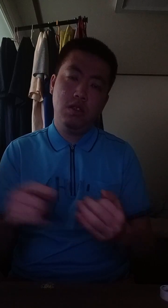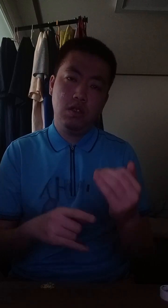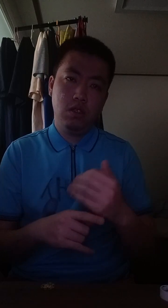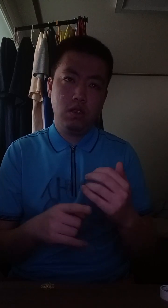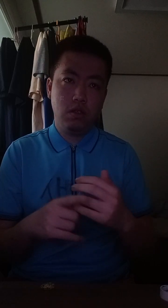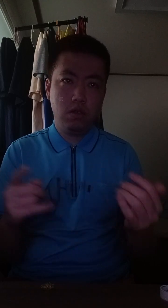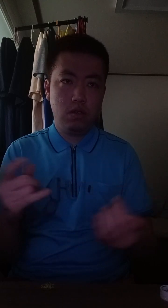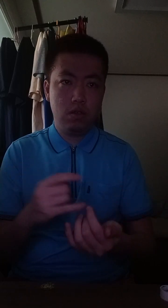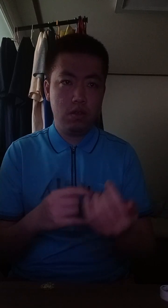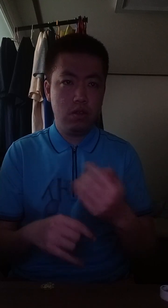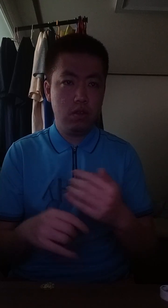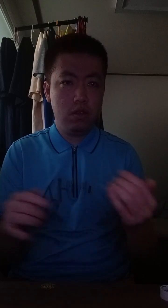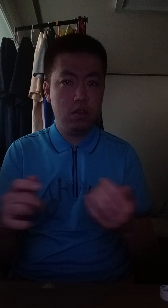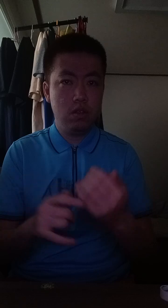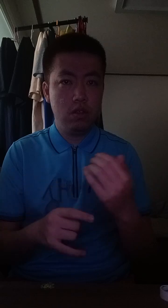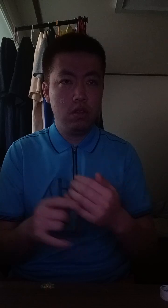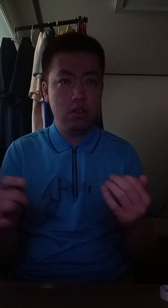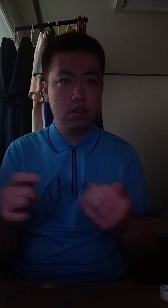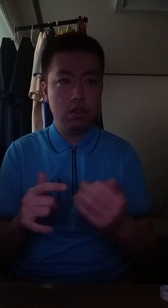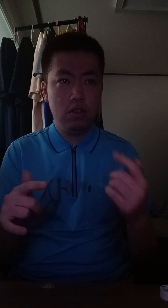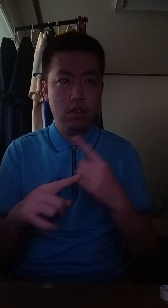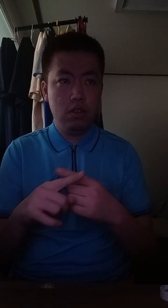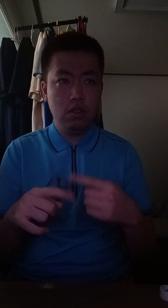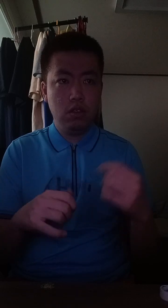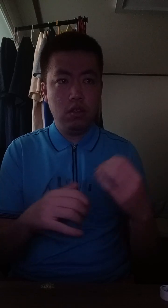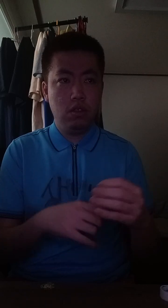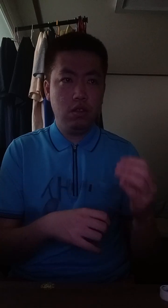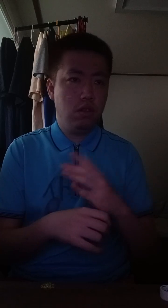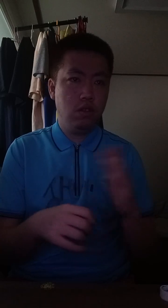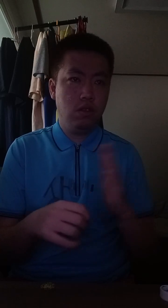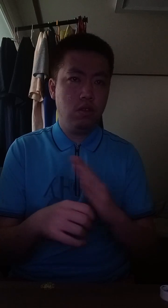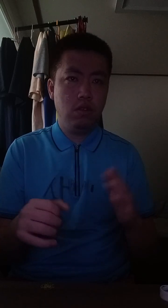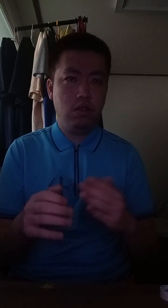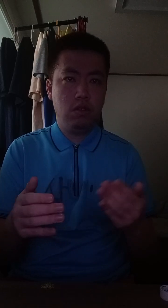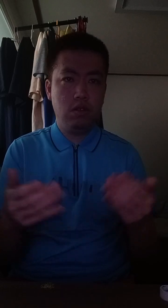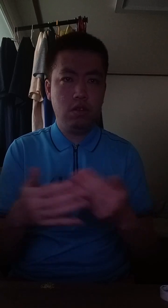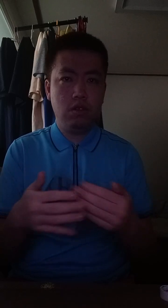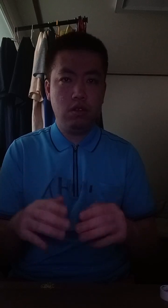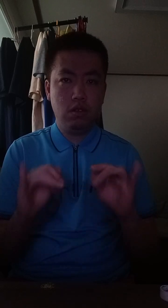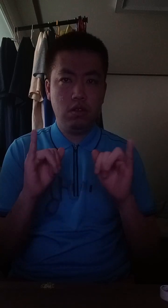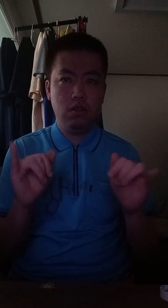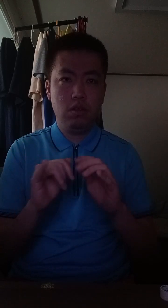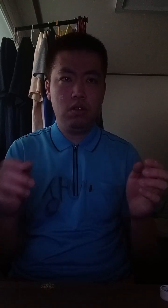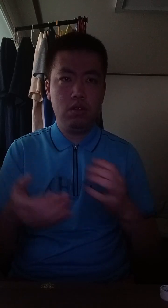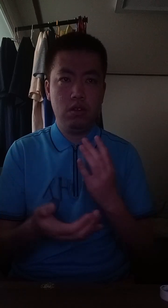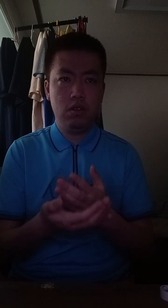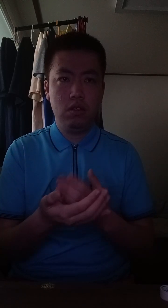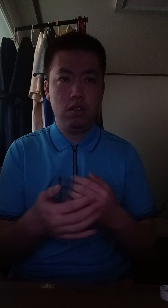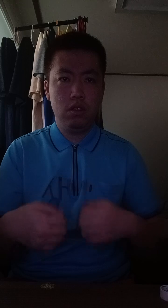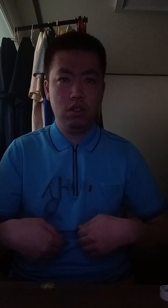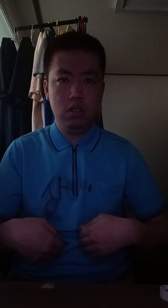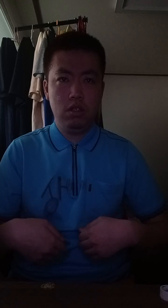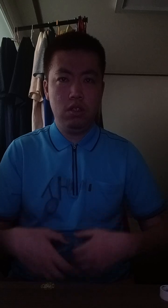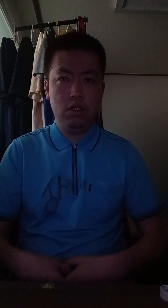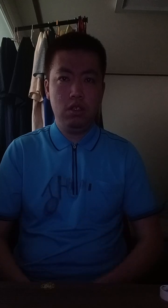만큼 이 자치단체만 맡겨둬서는 안전을 보장하기 어렵다고 전문가들은 지적합니다. KBS 뉴스 홍성입니다.